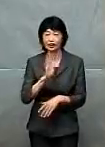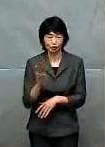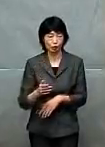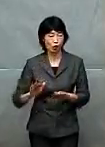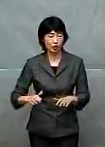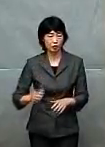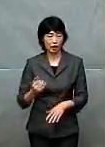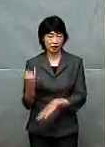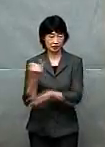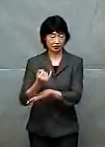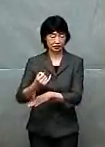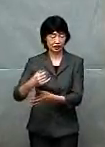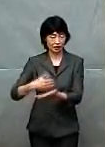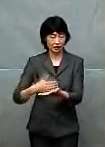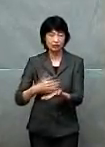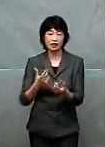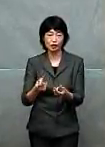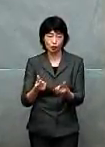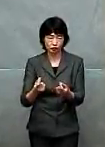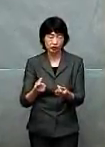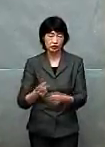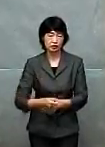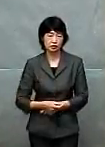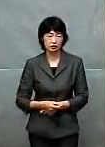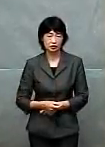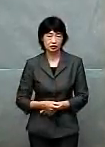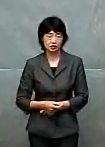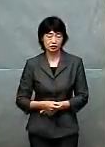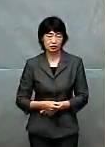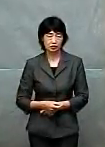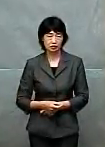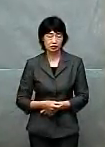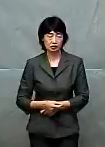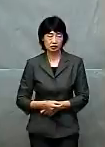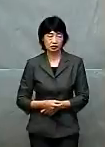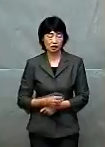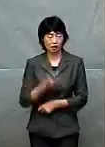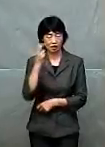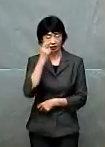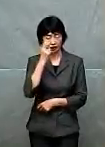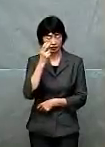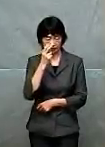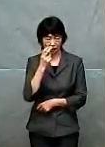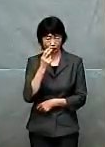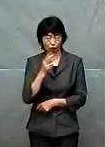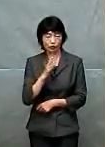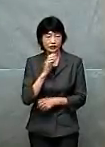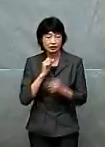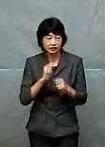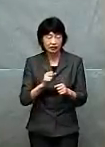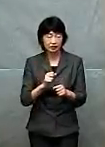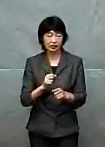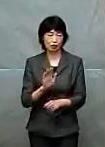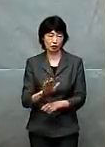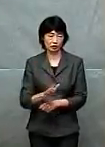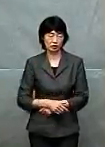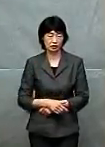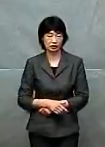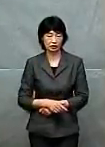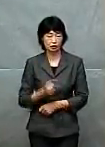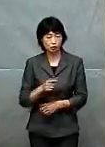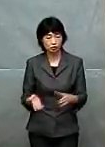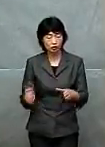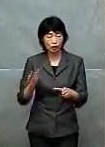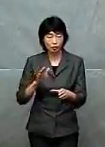話しございましたように、知事からお話しございましたようにですね、モニタリング的な検査を実施しておるところでございます。で、それに加えま